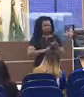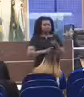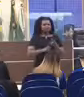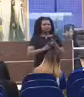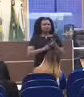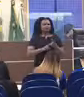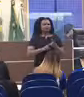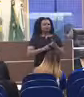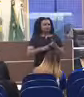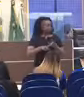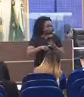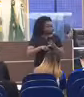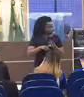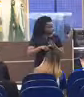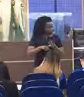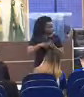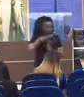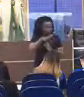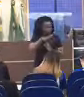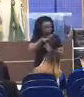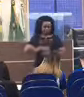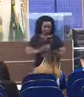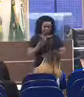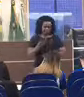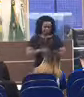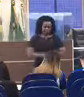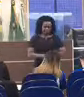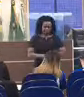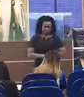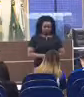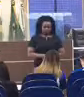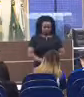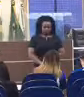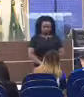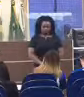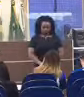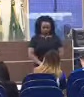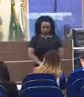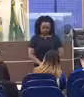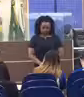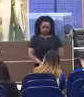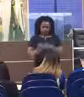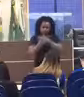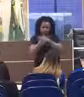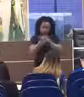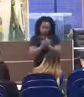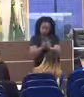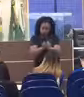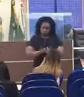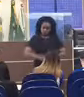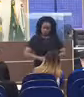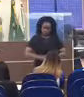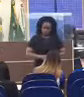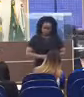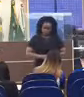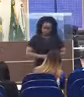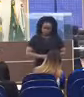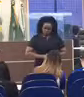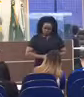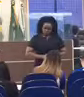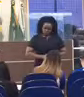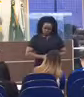críticas, ou melhor, faça uma reflexão a respeito do trabalho do vereador. E estar presente na sessão é muito importante. Você pode conversar com ele antes ou logo após a